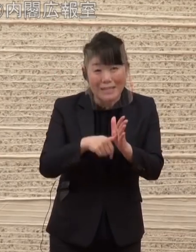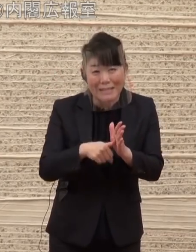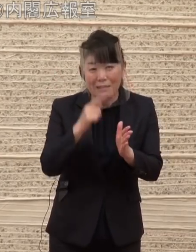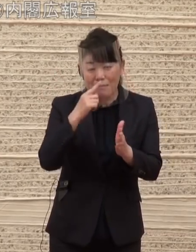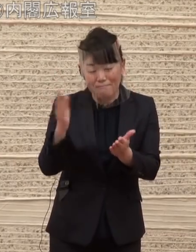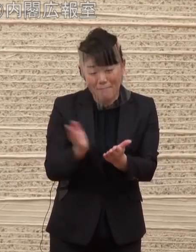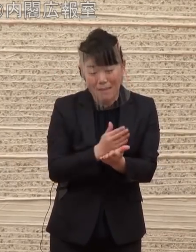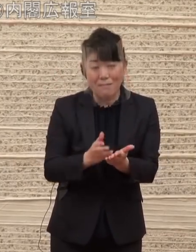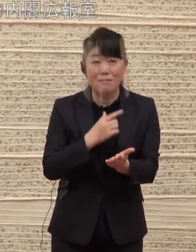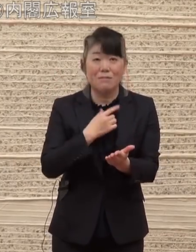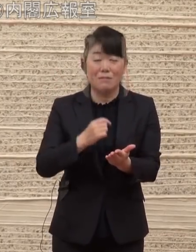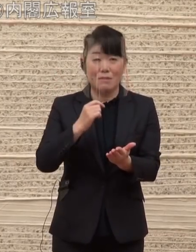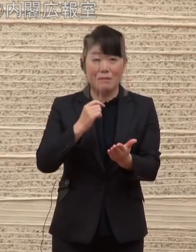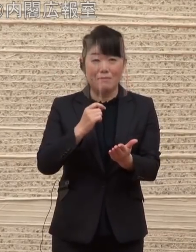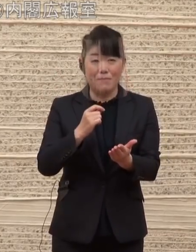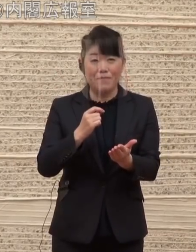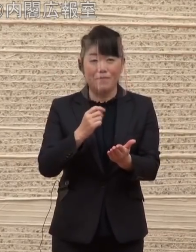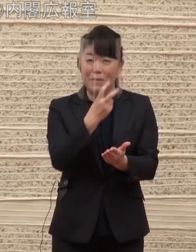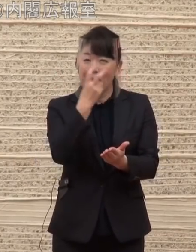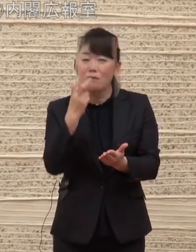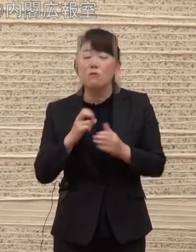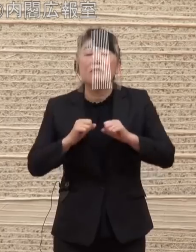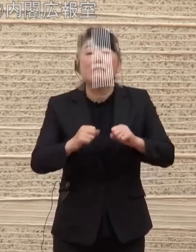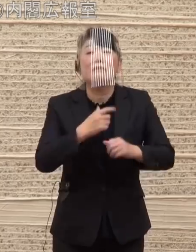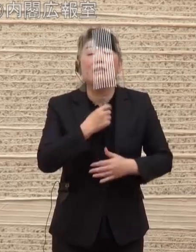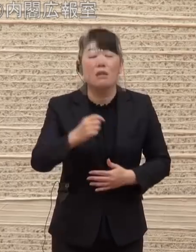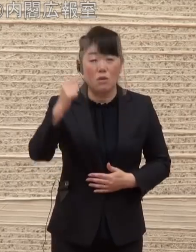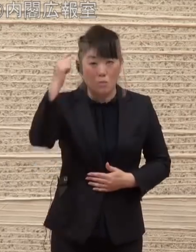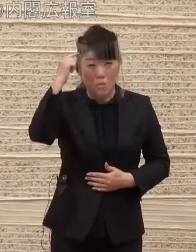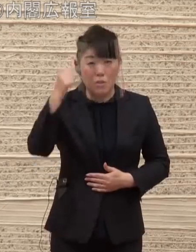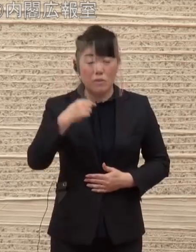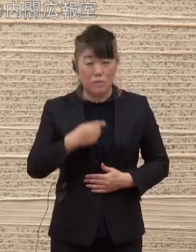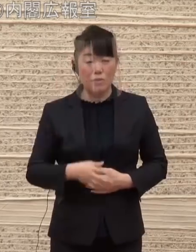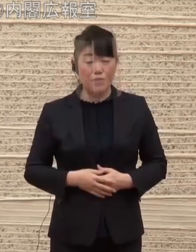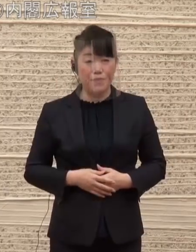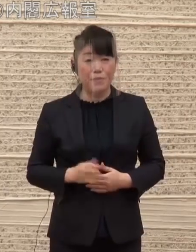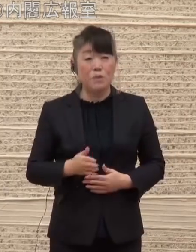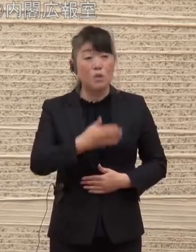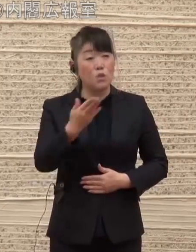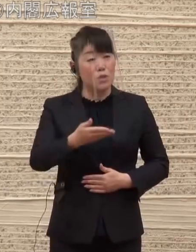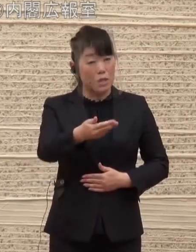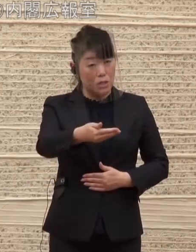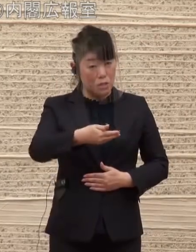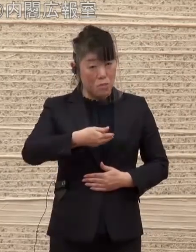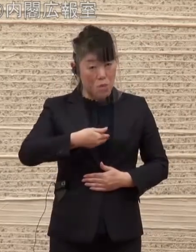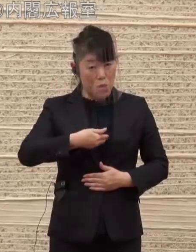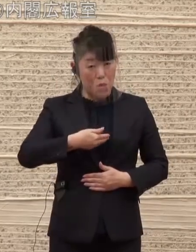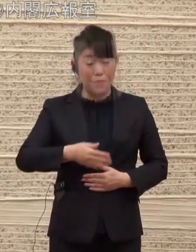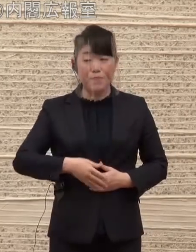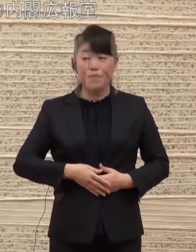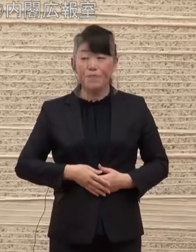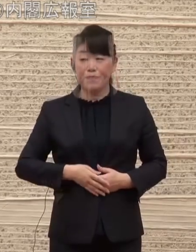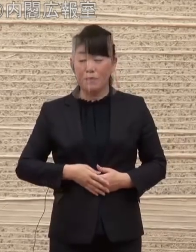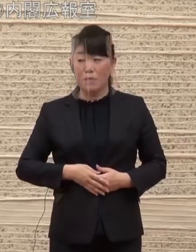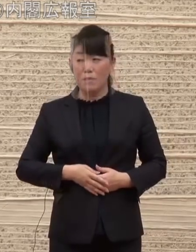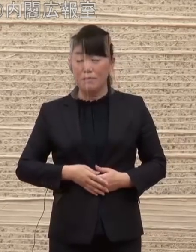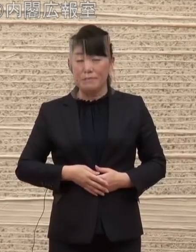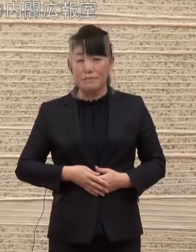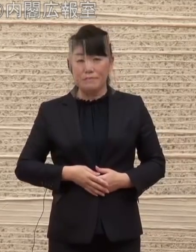思っていますハイソ次の党員に水ますご希望の方 i じゃあ2時解散